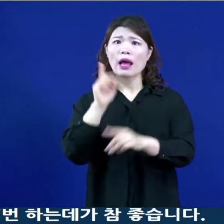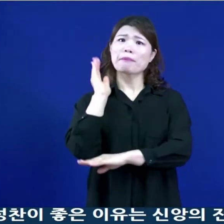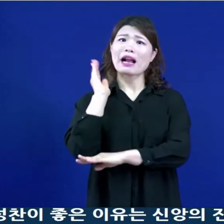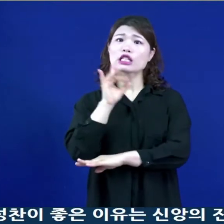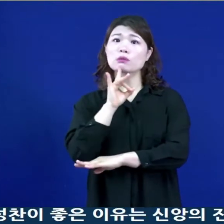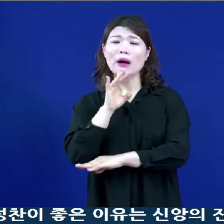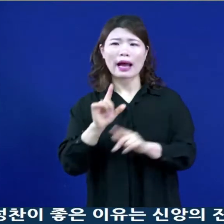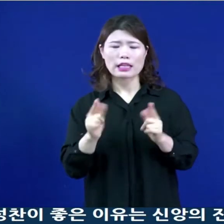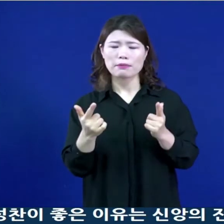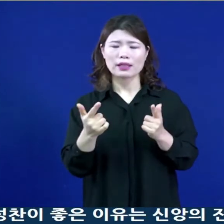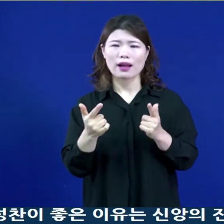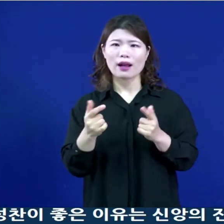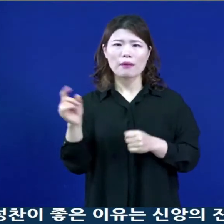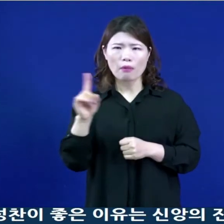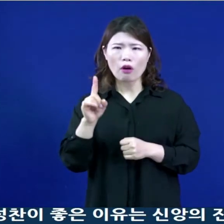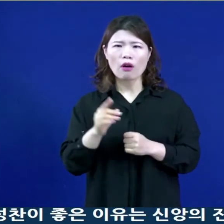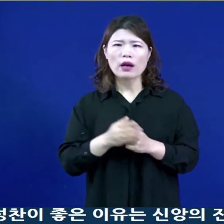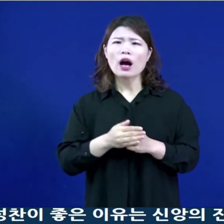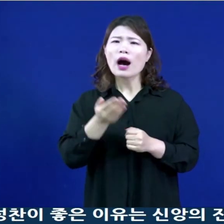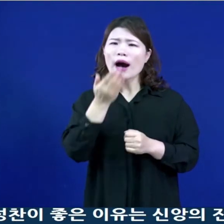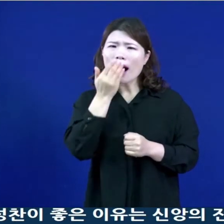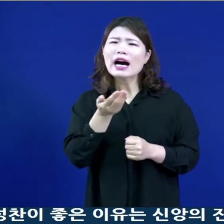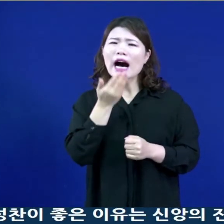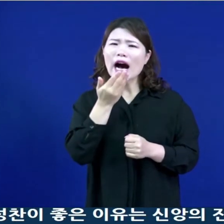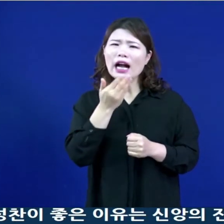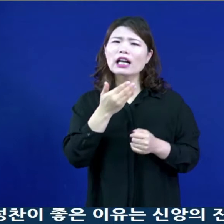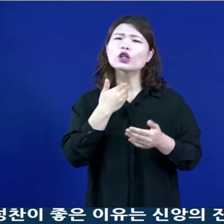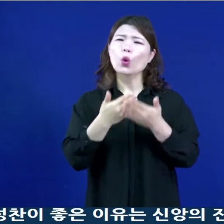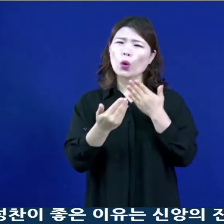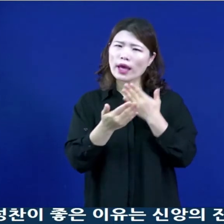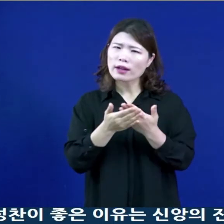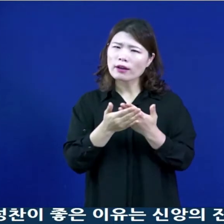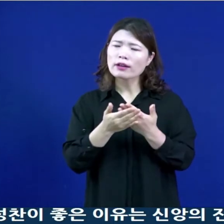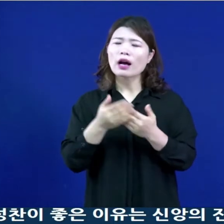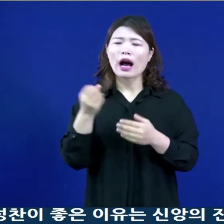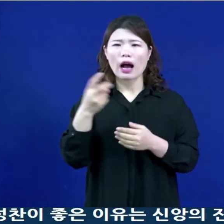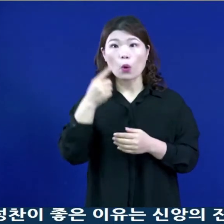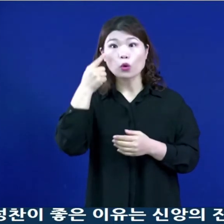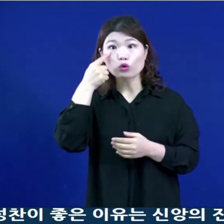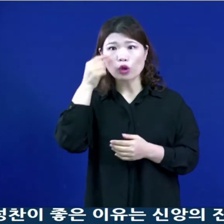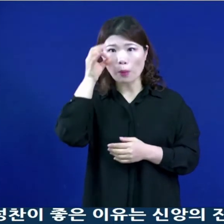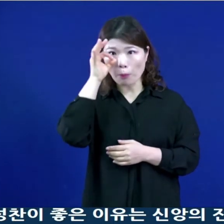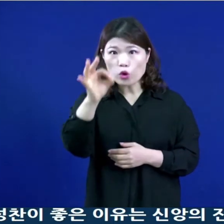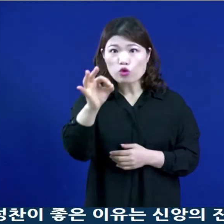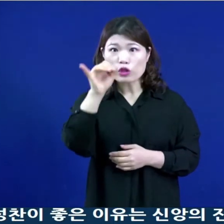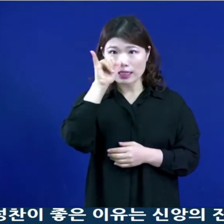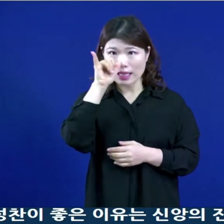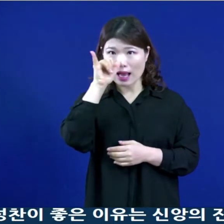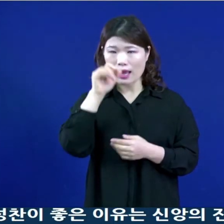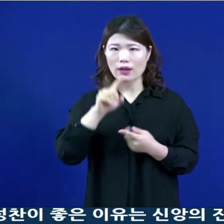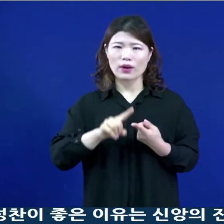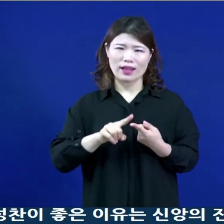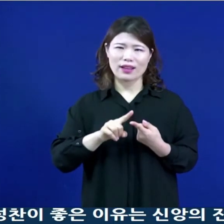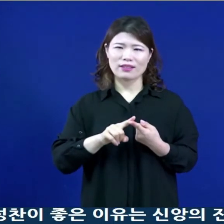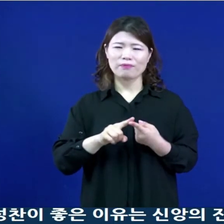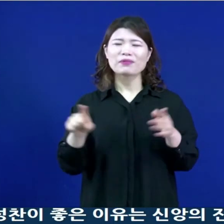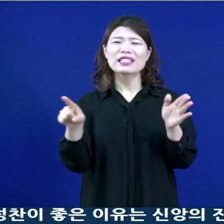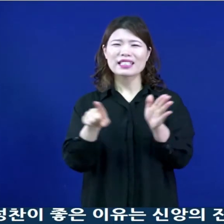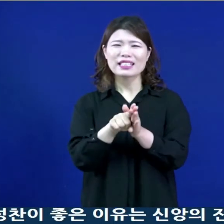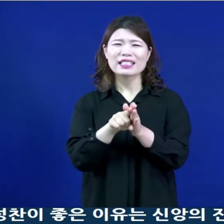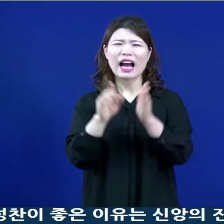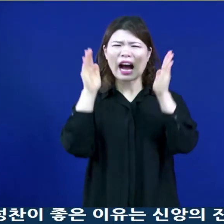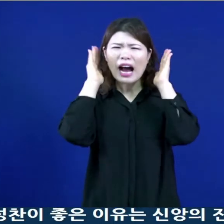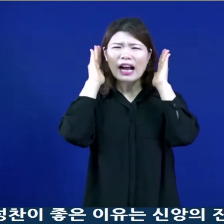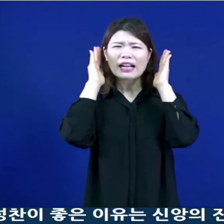아니라 성례를 통해서 경험을 하고 또 눈으로 그 은혜를 볼 수 있다, 이렇게까지 신학자들은